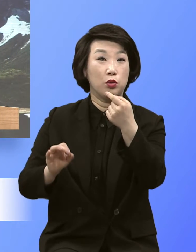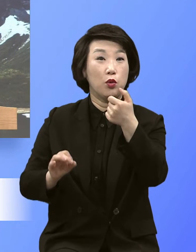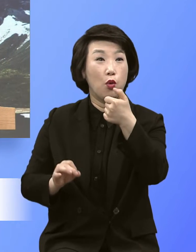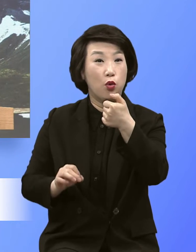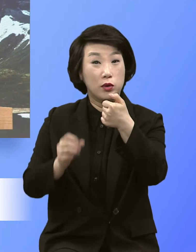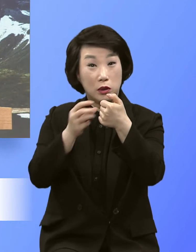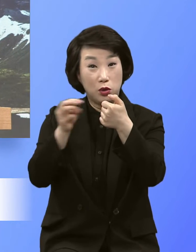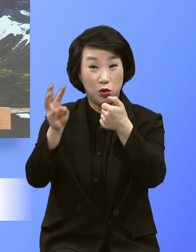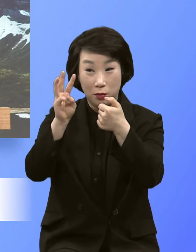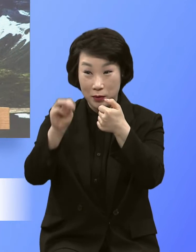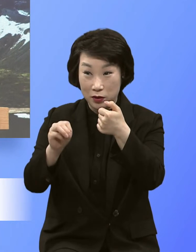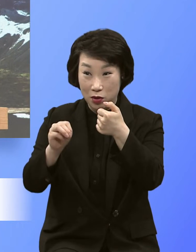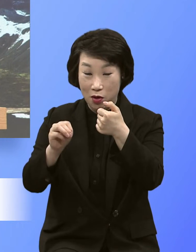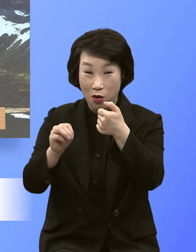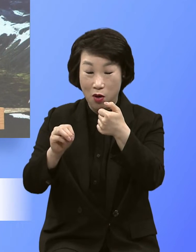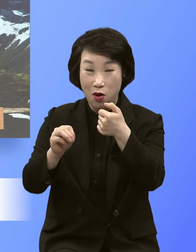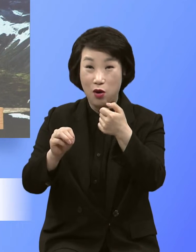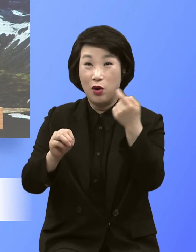1050km,